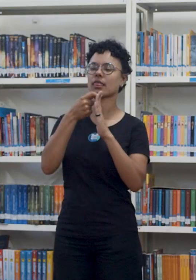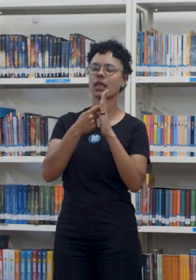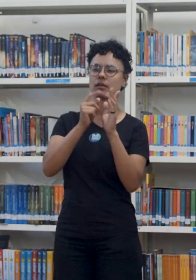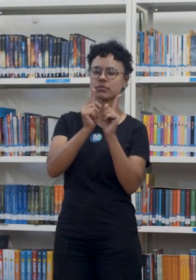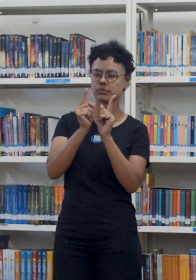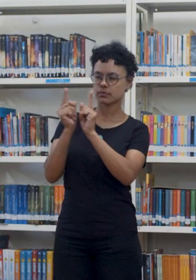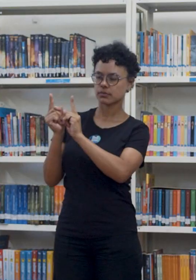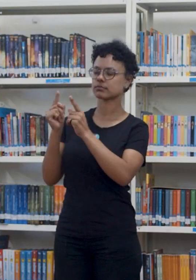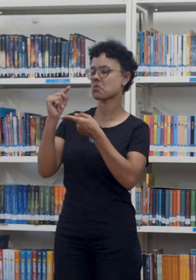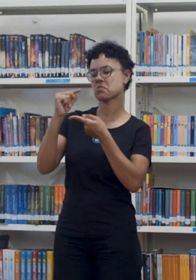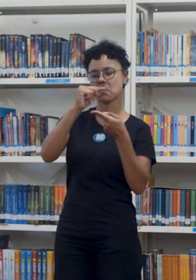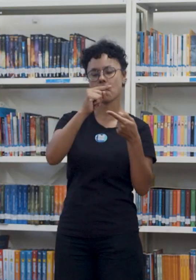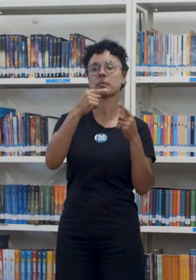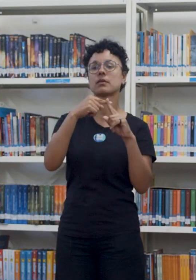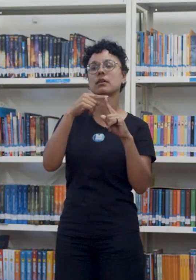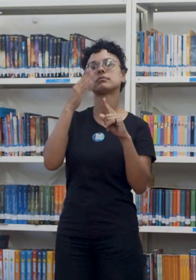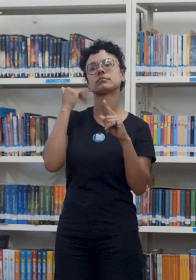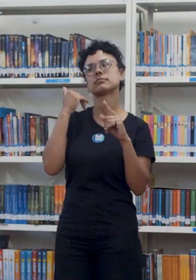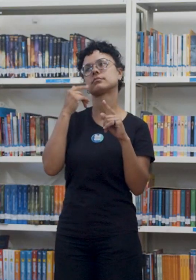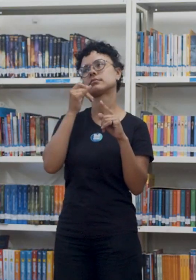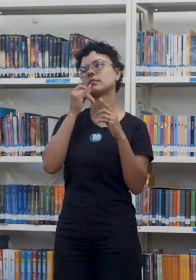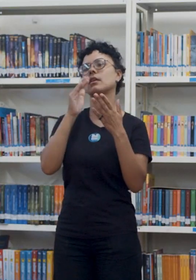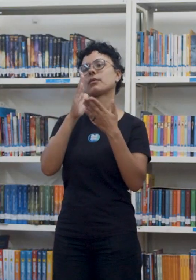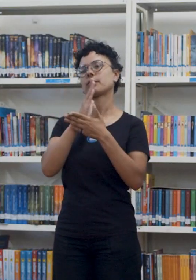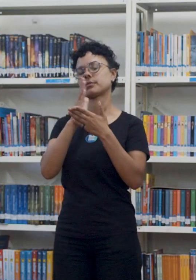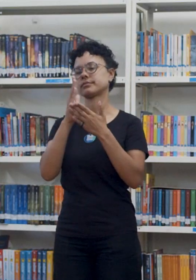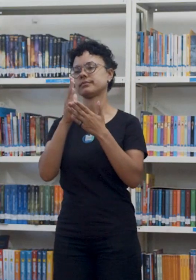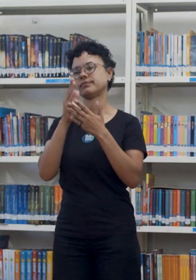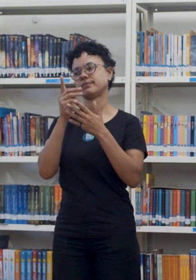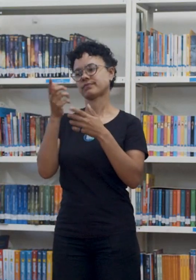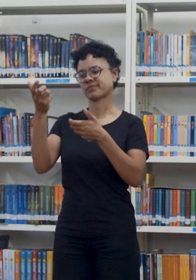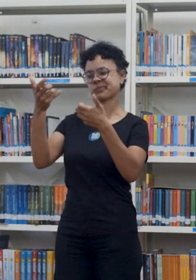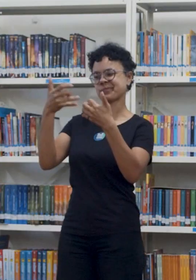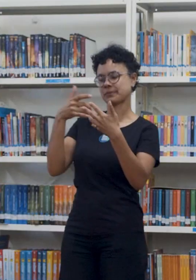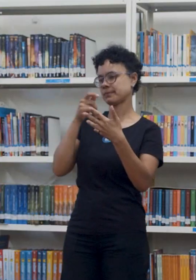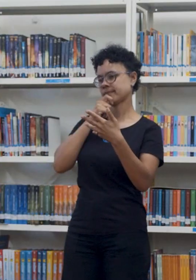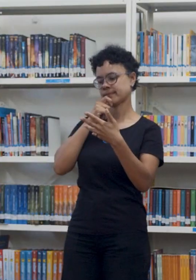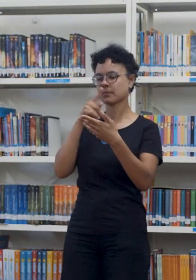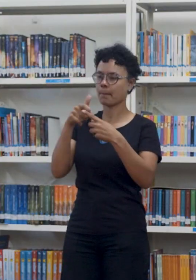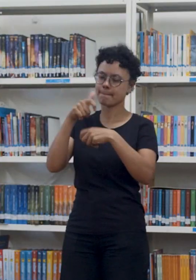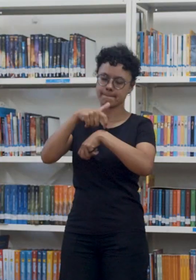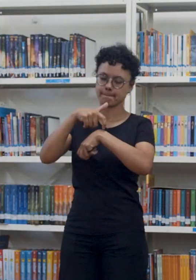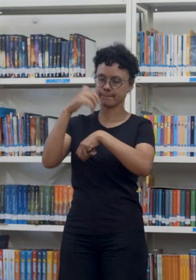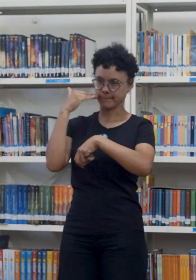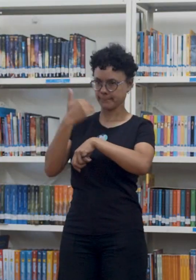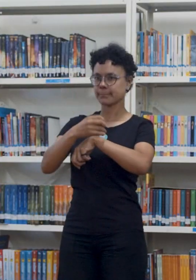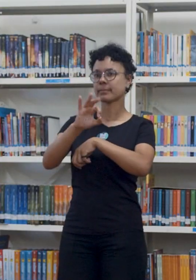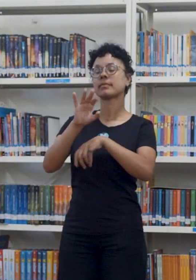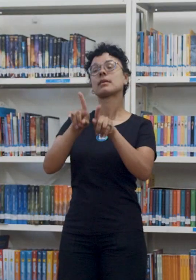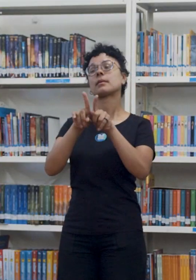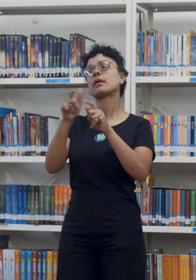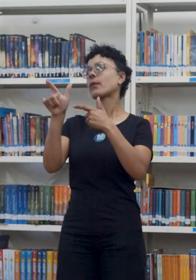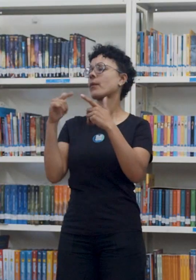textos. Eu tenho certeza que mesmo aqueles que a gente ainda não ouviu, por conta até do horário, são tão